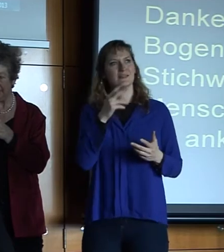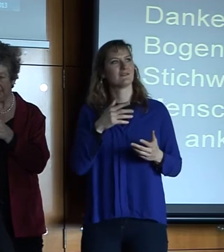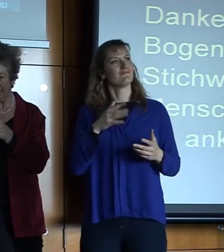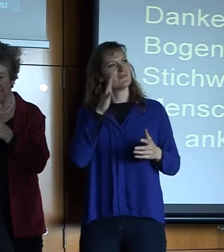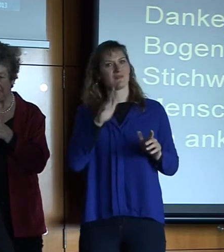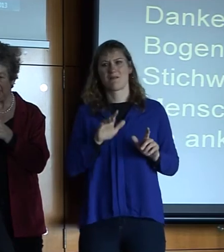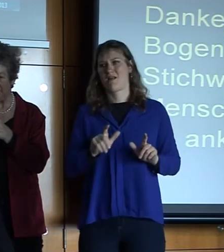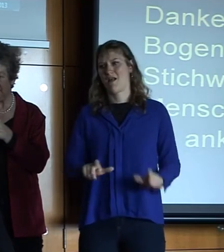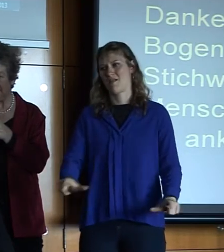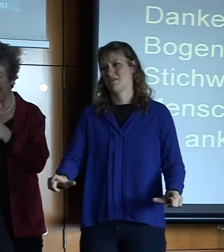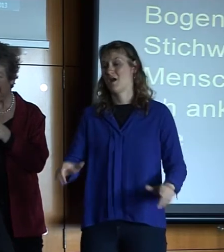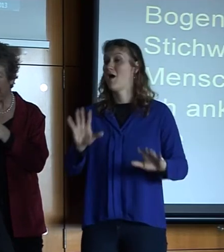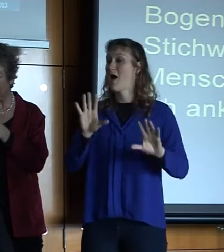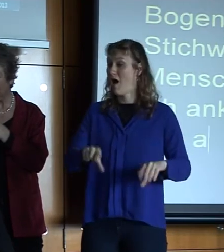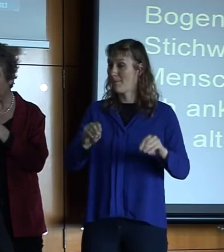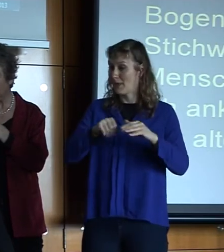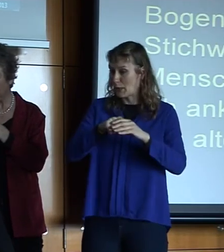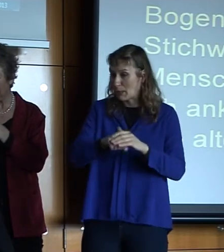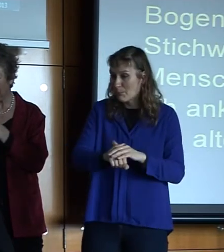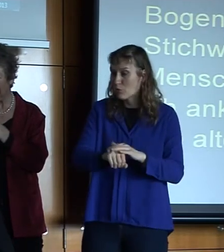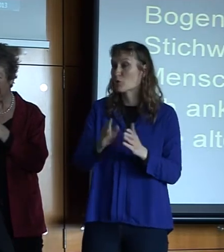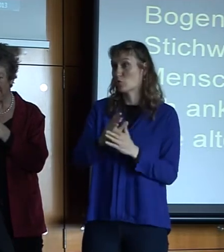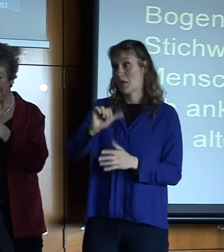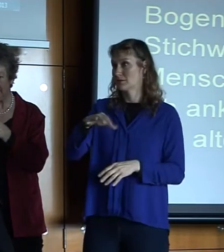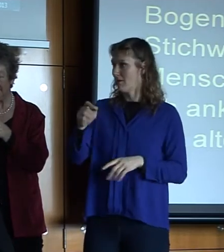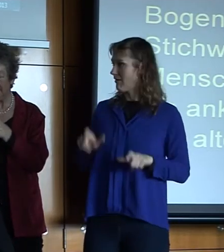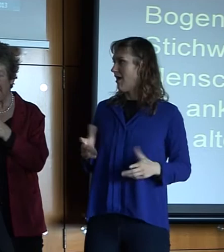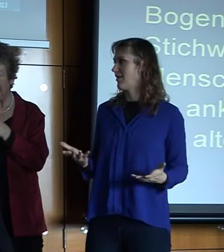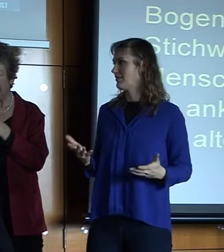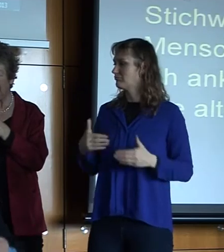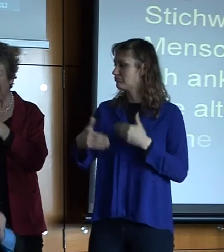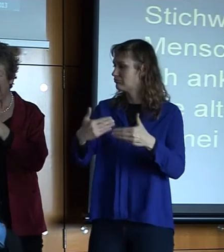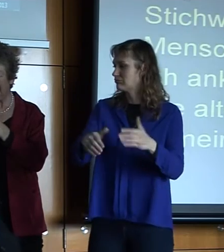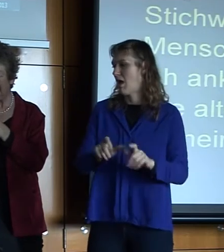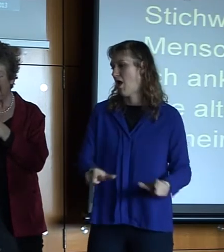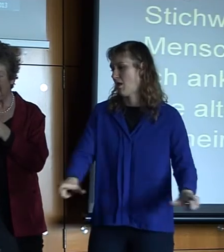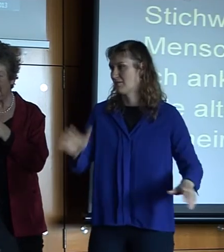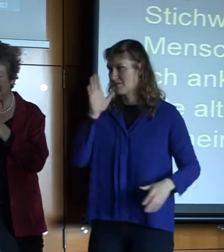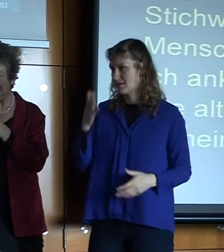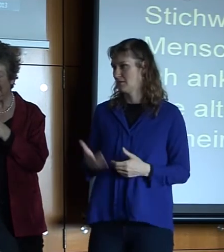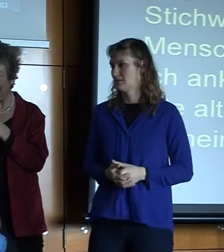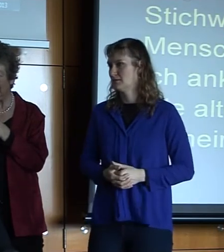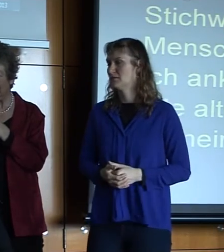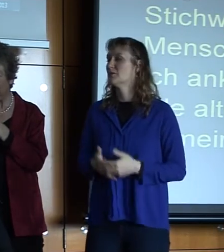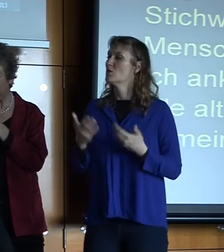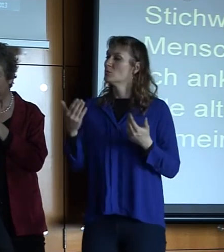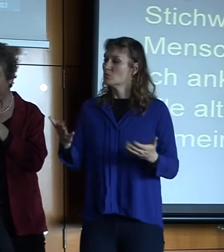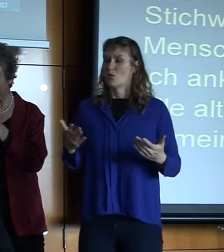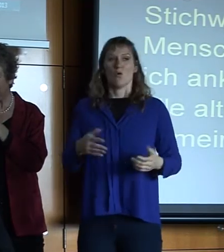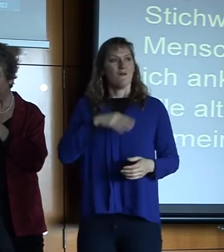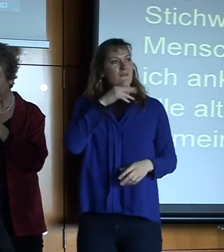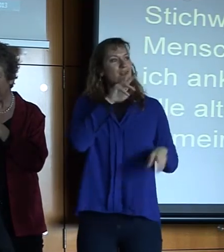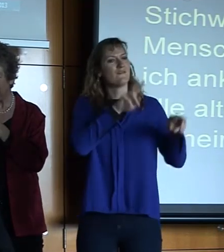altern. Von der Geburt an sind wir schon einen Tag alt oder irgend sowas, ja. Also das heißt, und hier gibt es dann alle